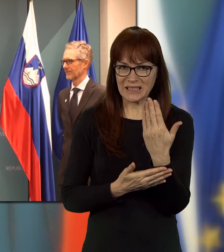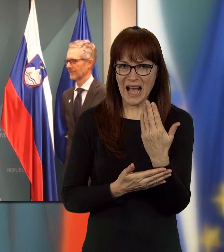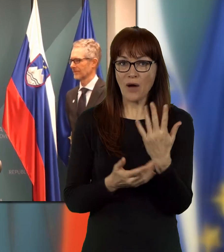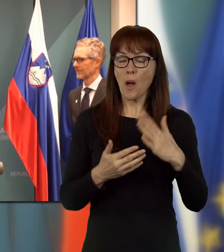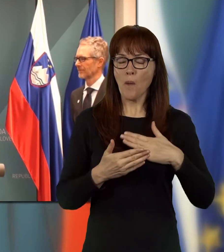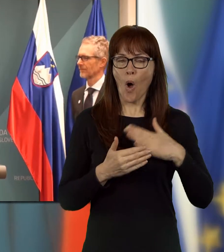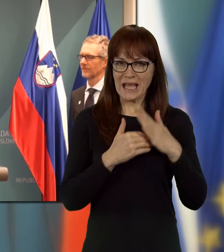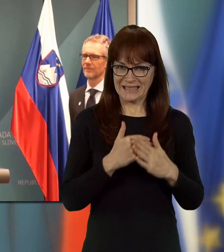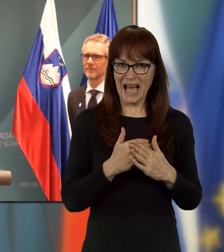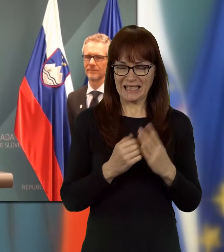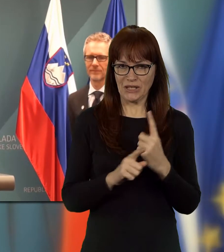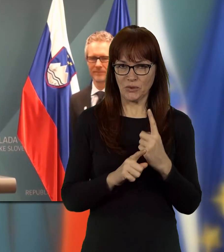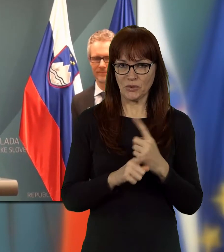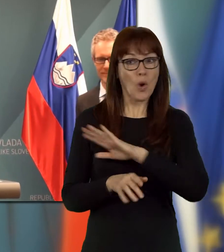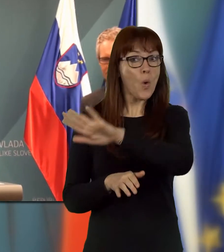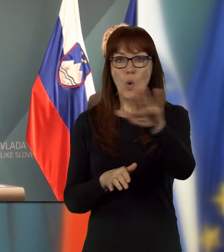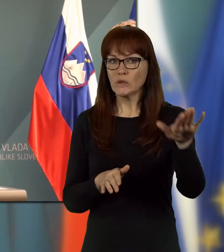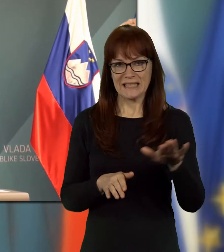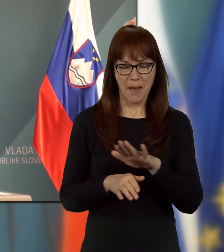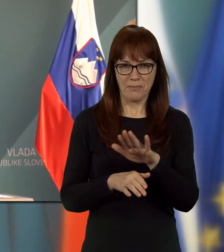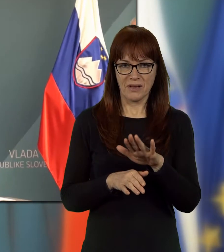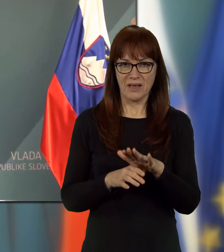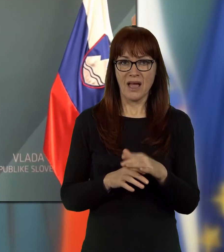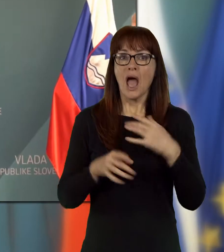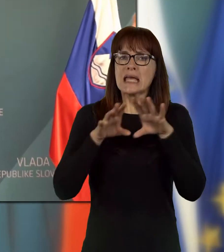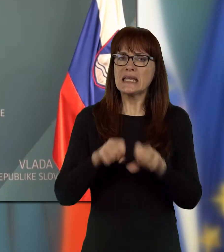pozdrav tudi z moje strani vsem.